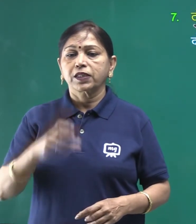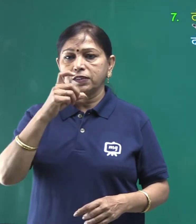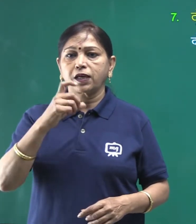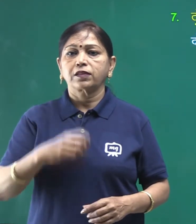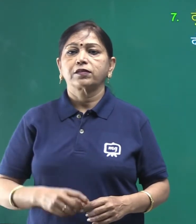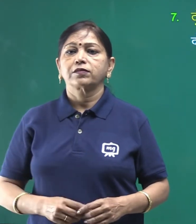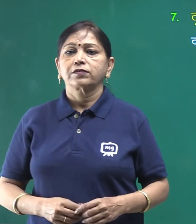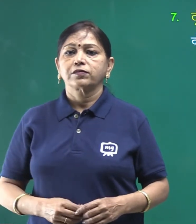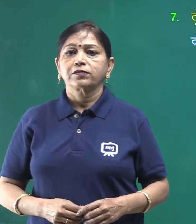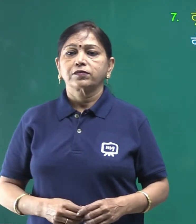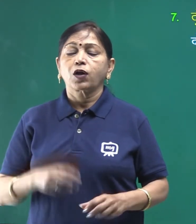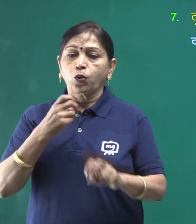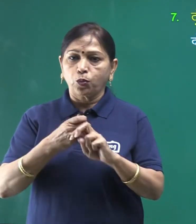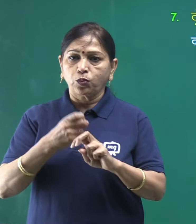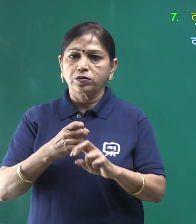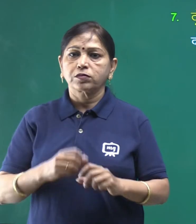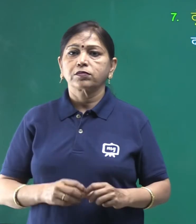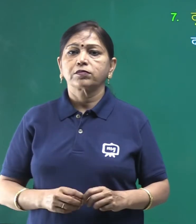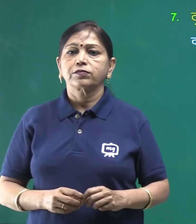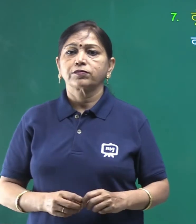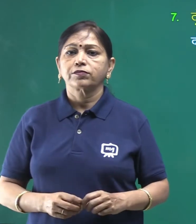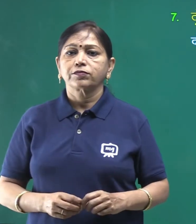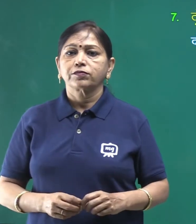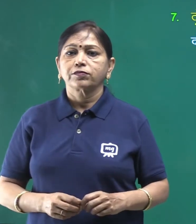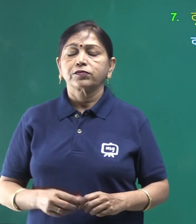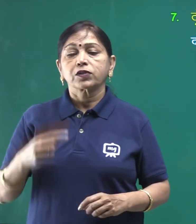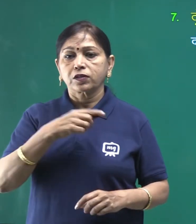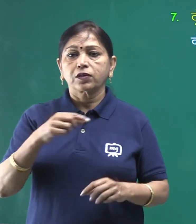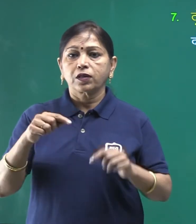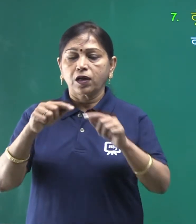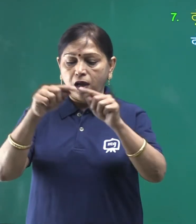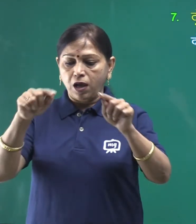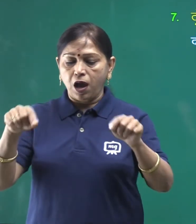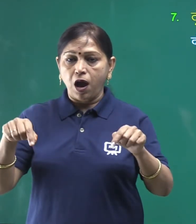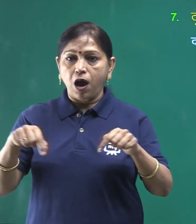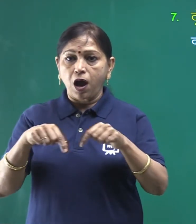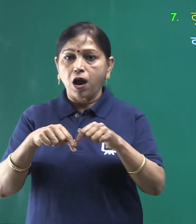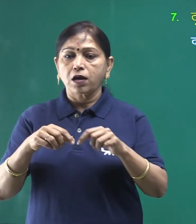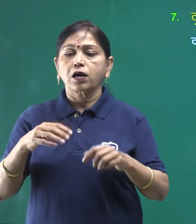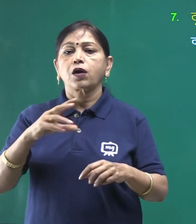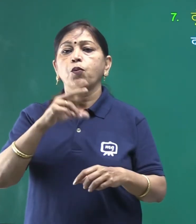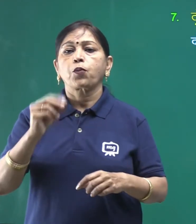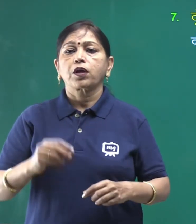7, ठोस, इनका आकार व